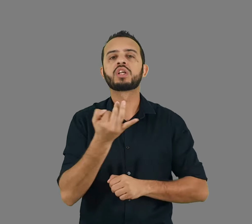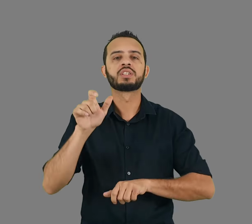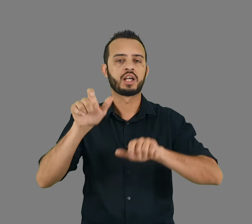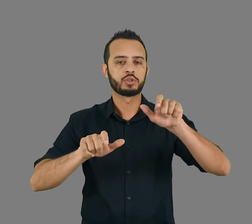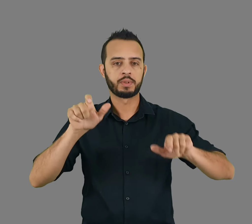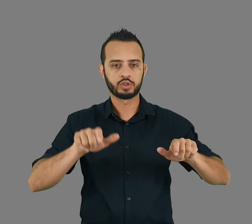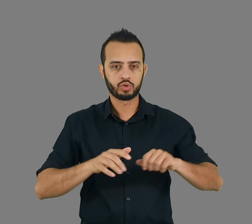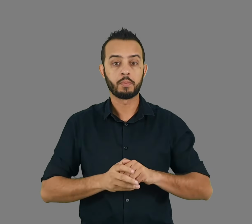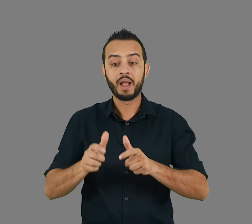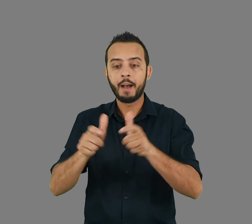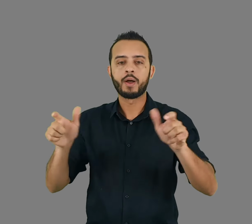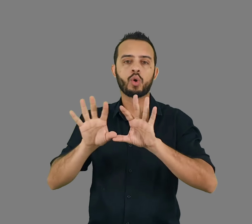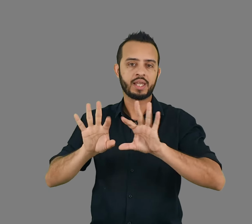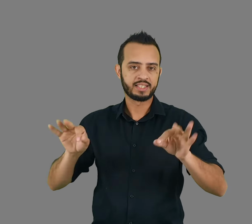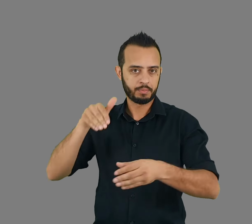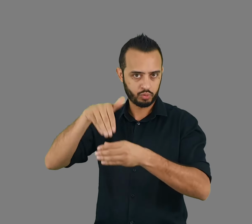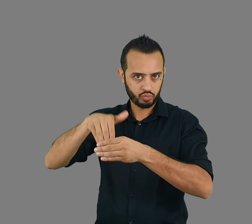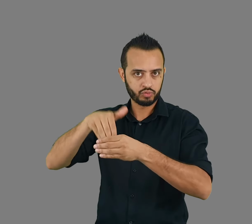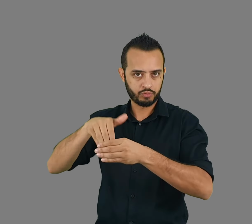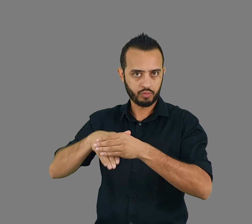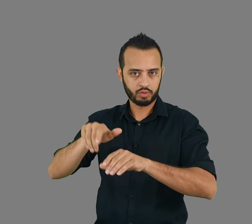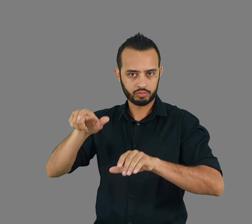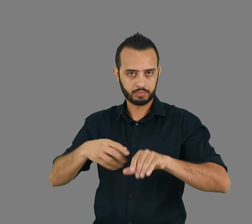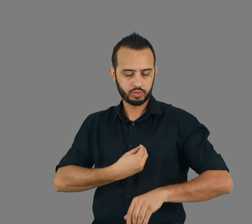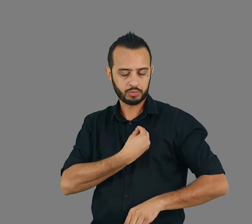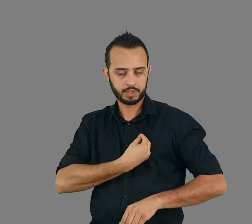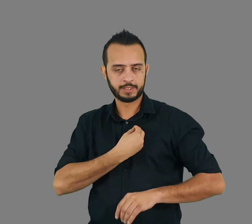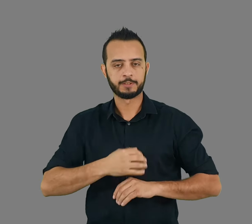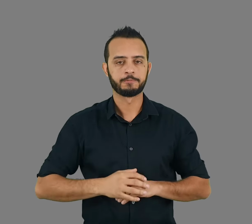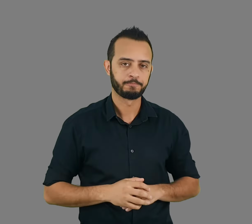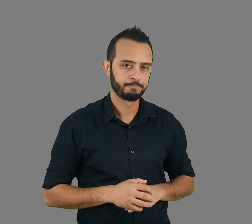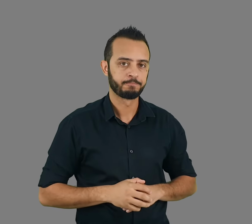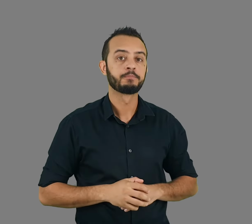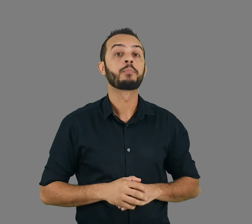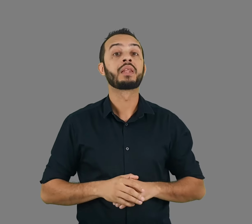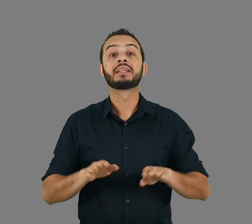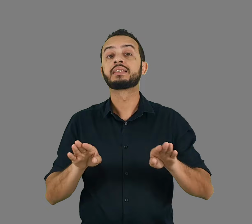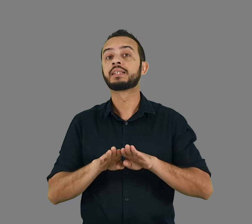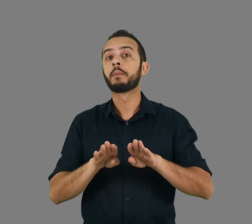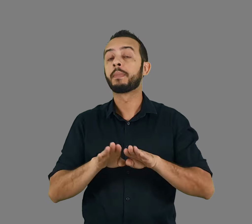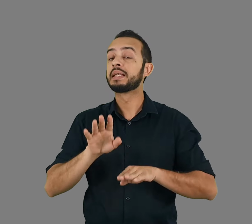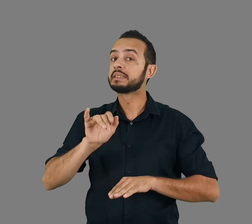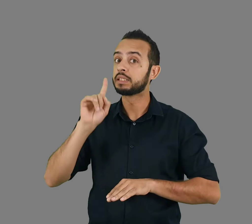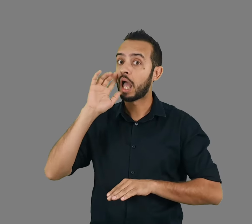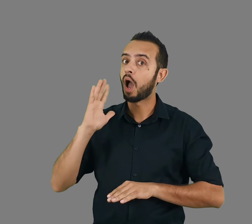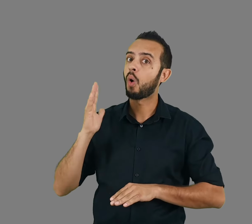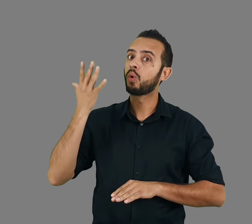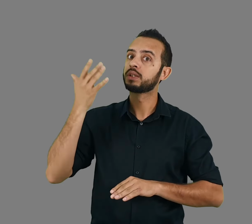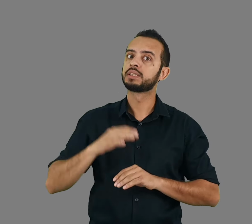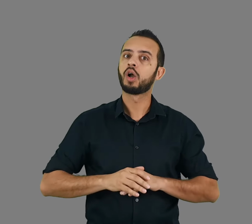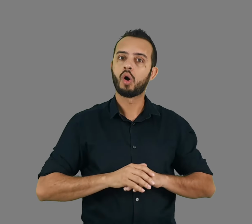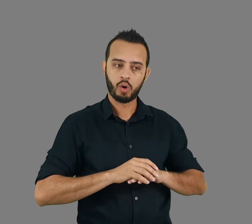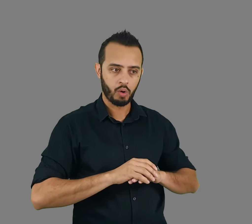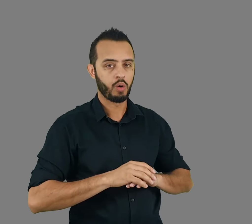pela maioria simples dos votos dos presentes, salvo nos casos previstos neste estatuto, tendo as